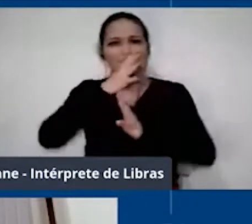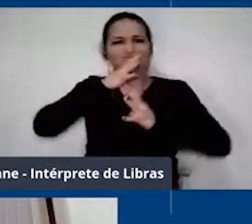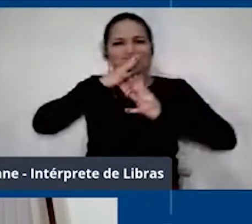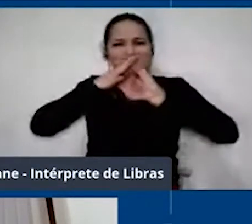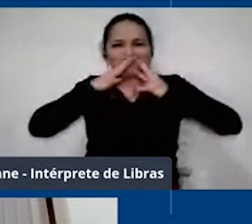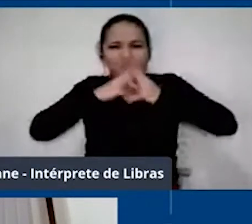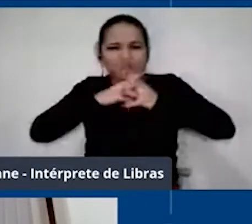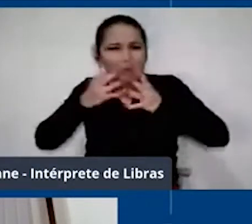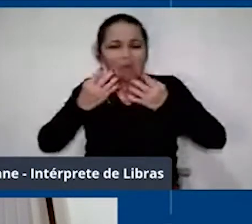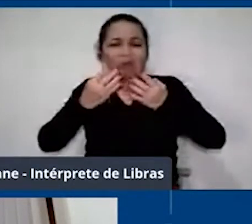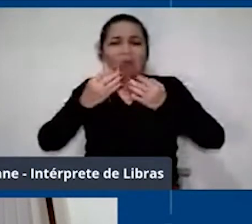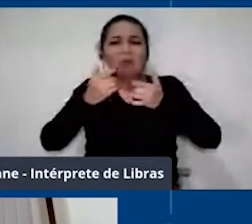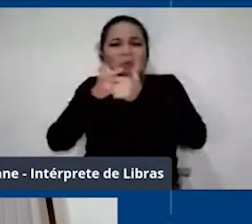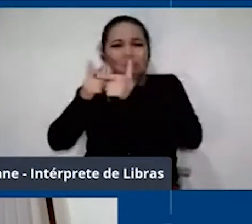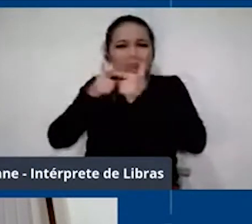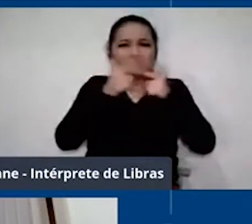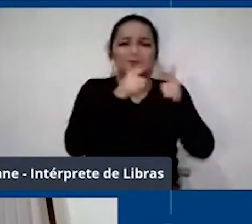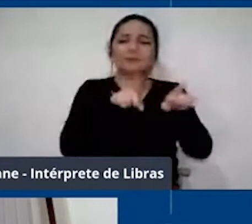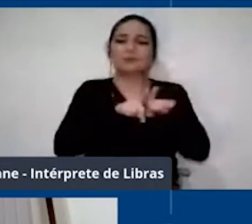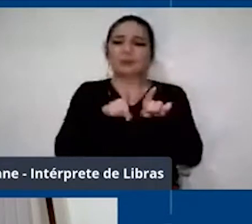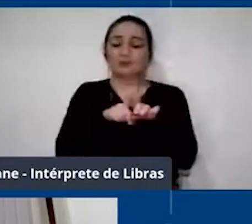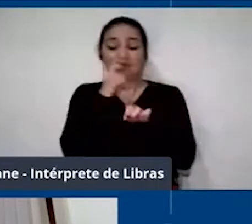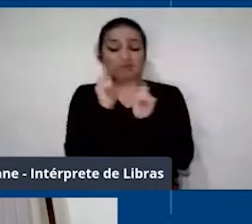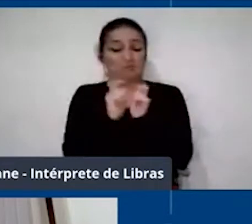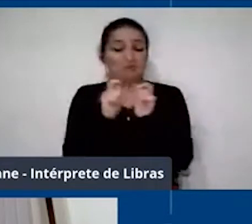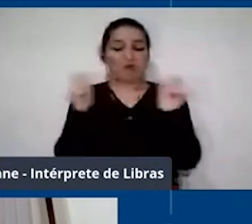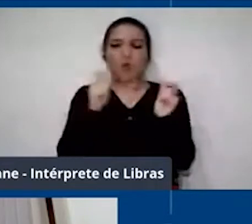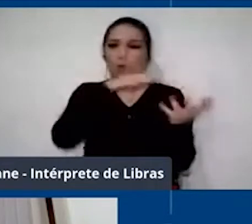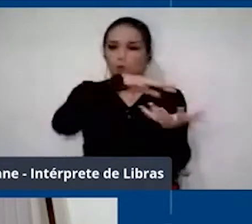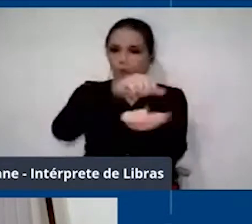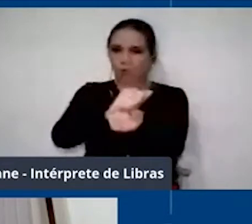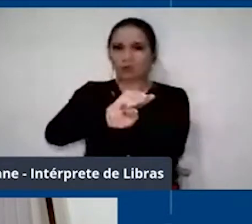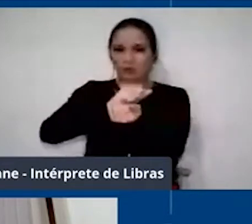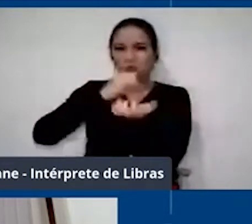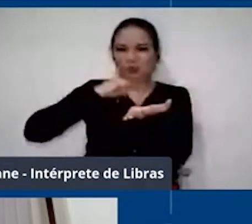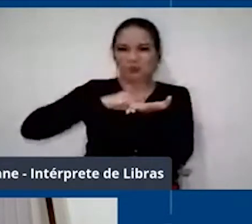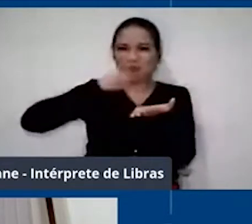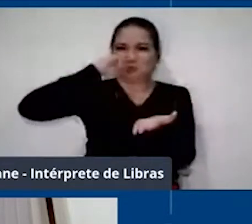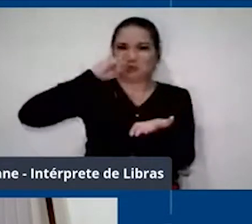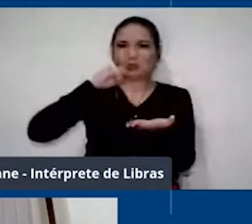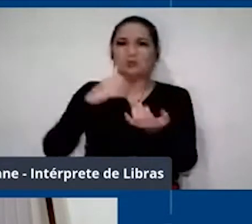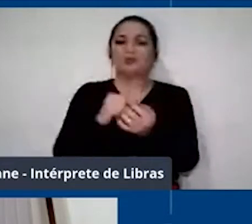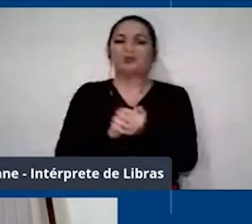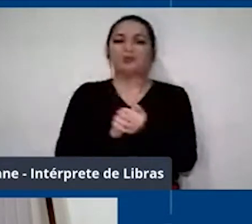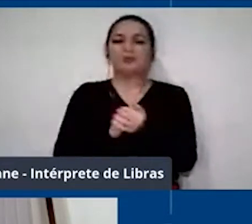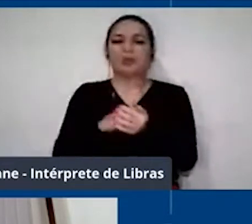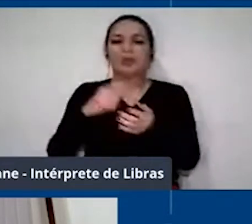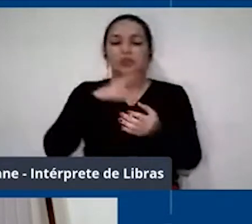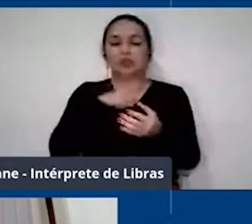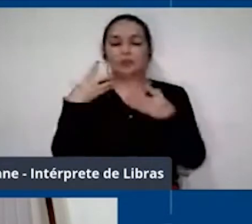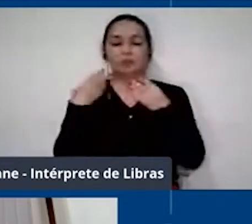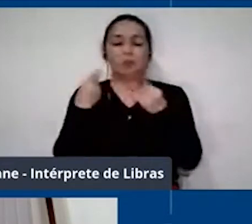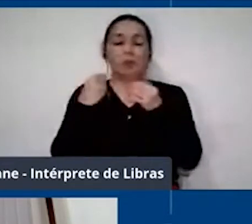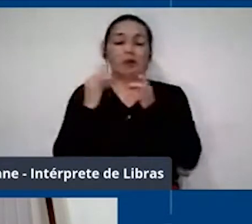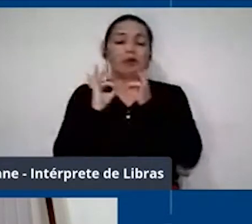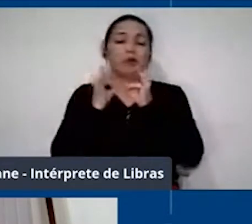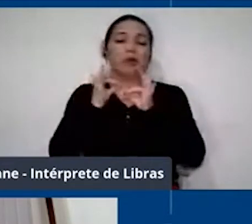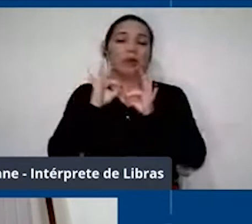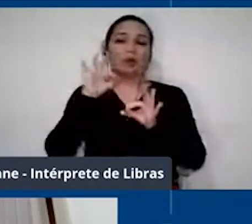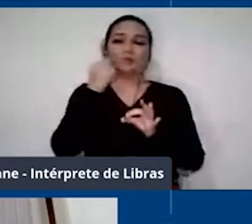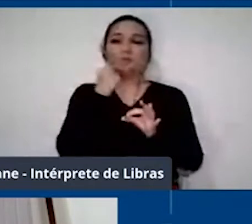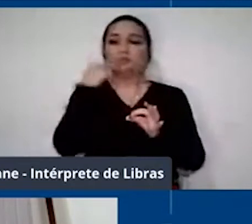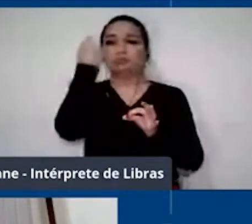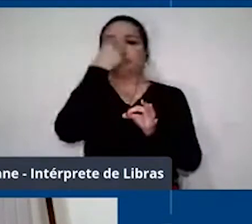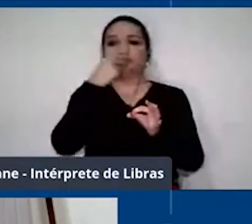tributária imensa, acho que é uma das maiores do mundo, como a senhora mencionou, né? A gente leva muitas horas para poder apurar